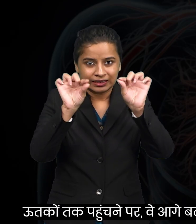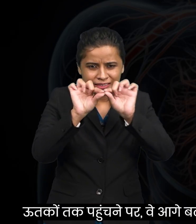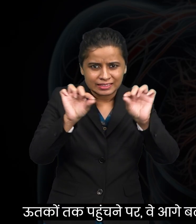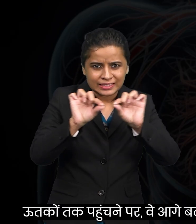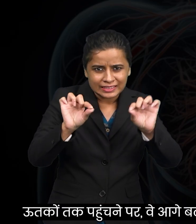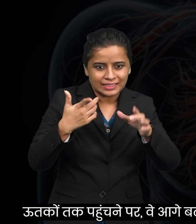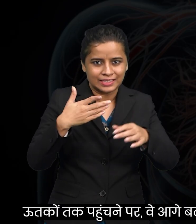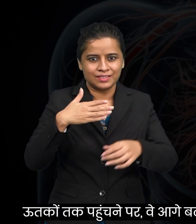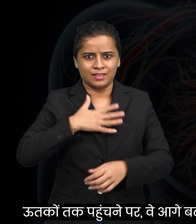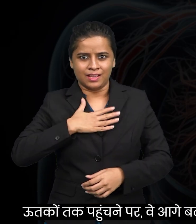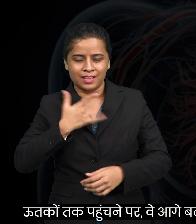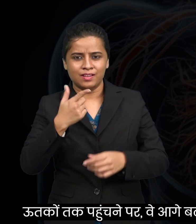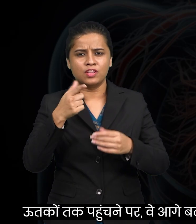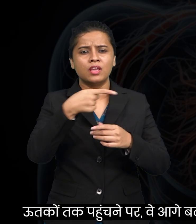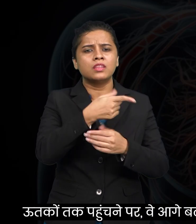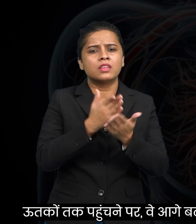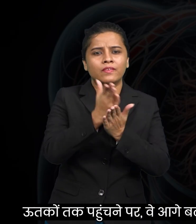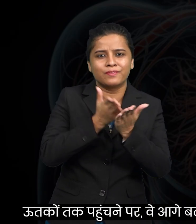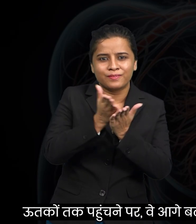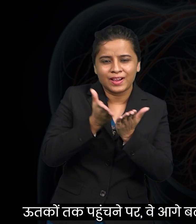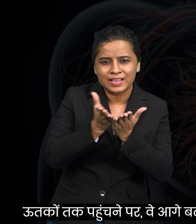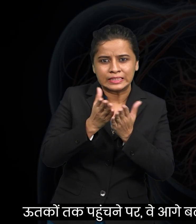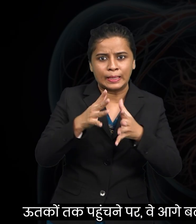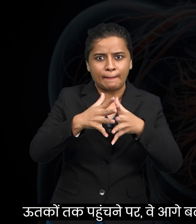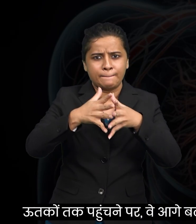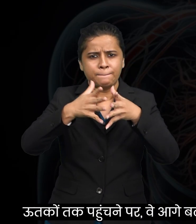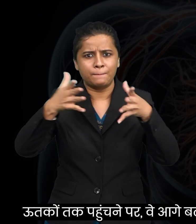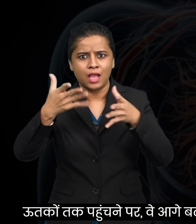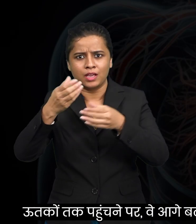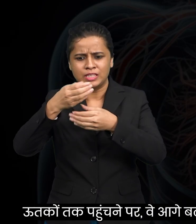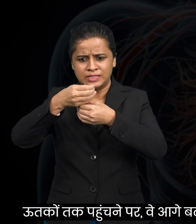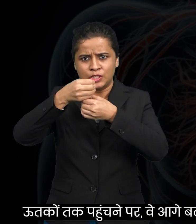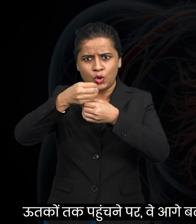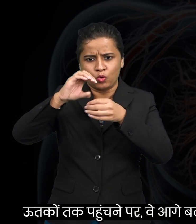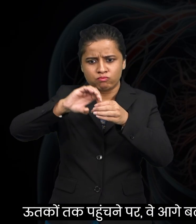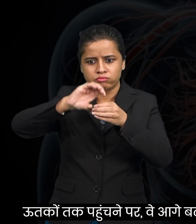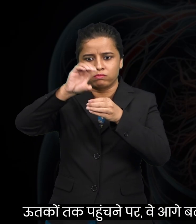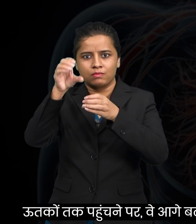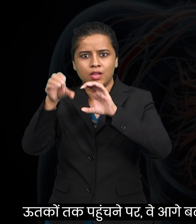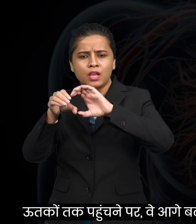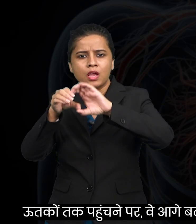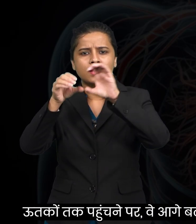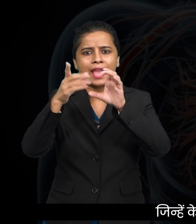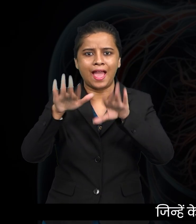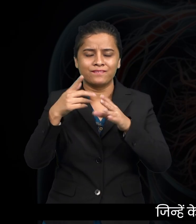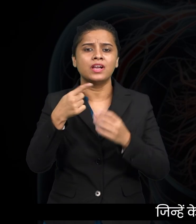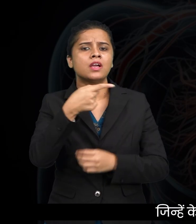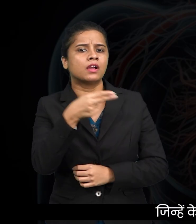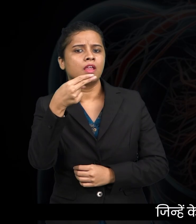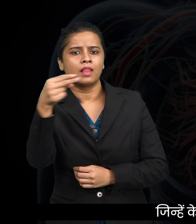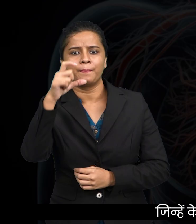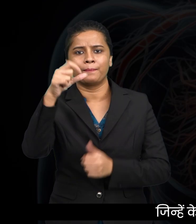ऊतकों तक पहुंचने पर वे आगे बढ़कर बहुत पतली नालिकाओं में विभाजित हो जाती हैं,